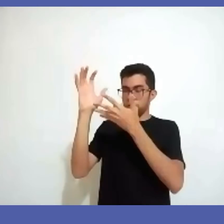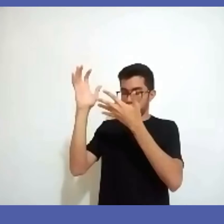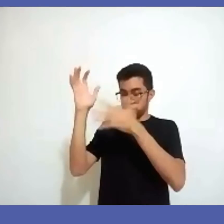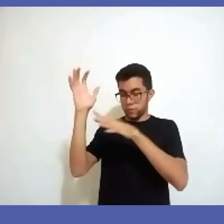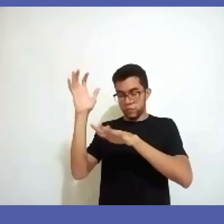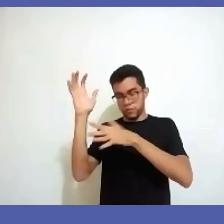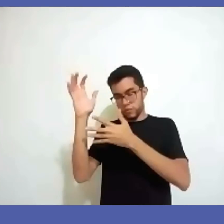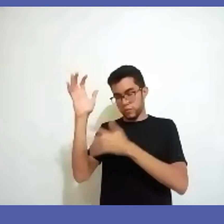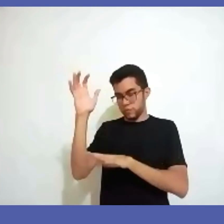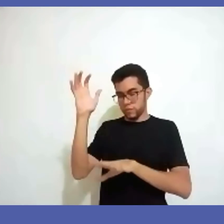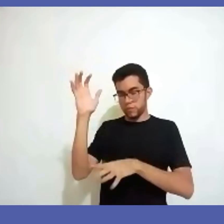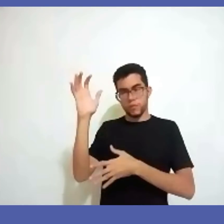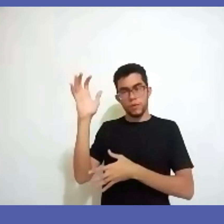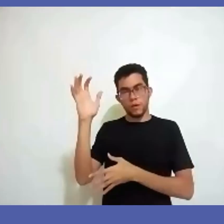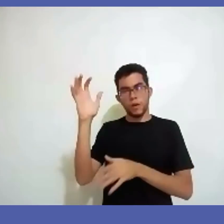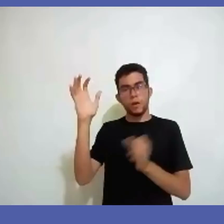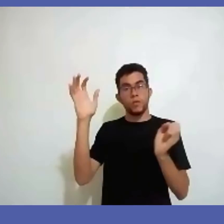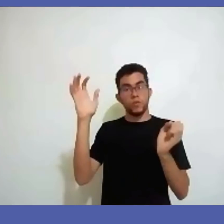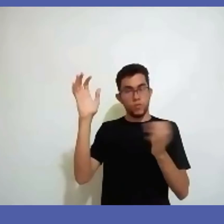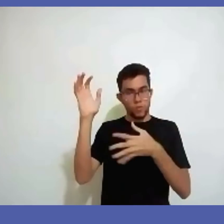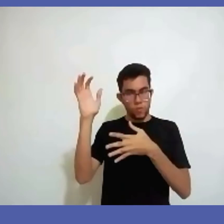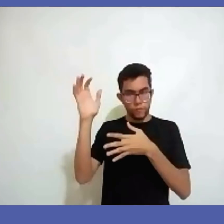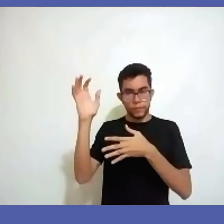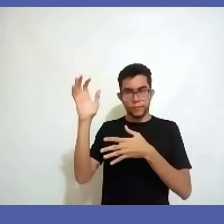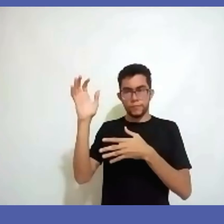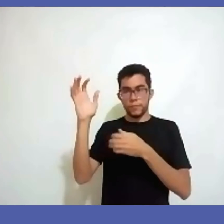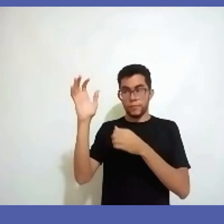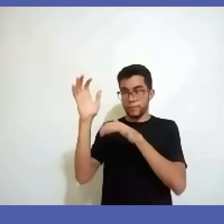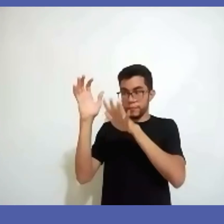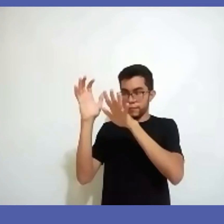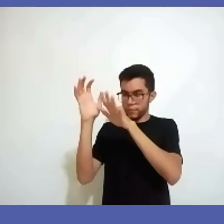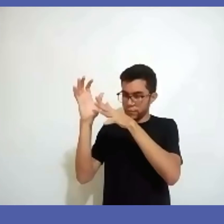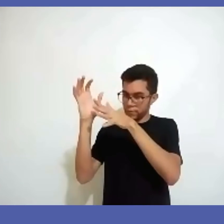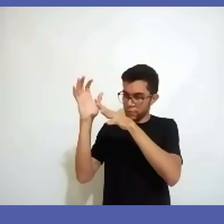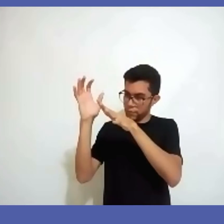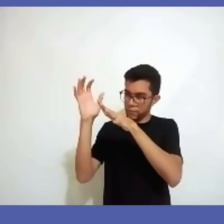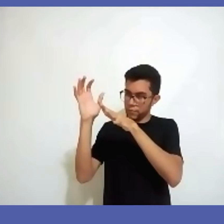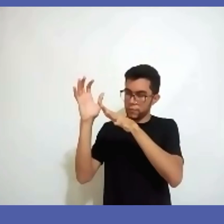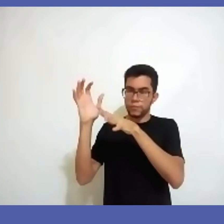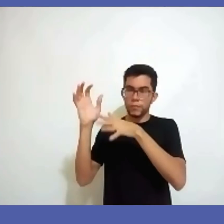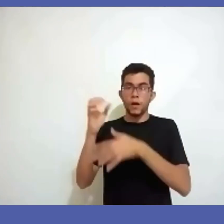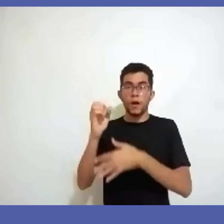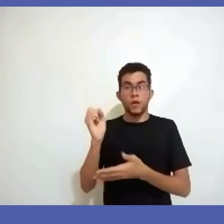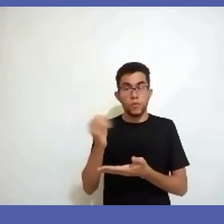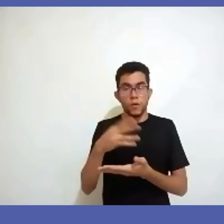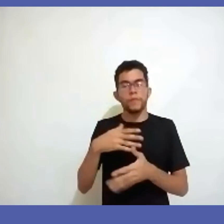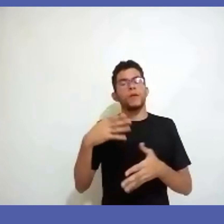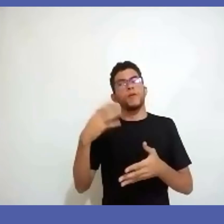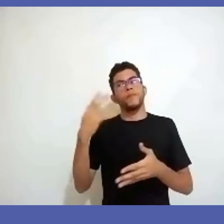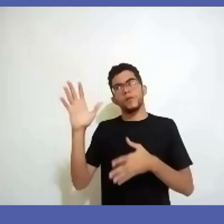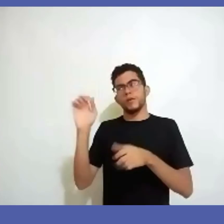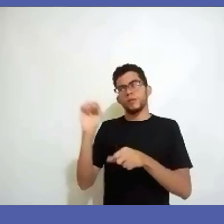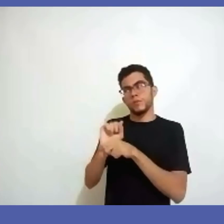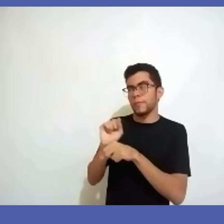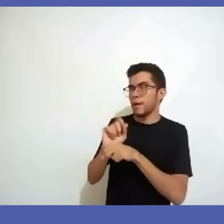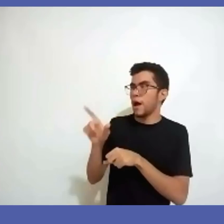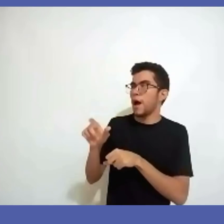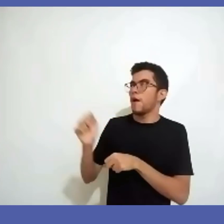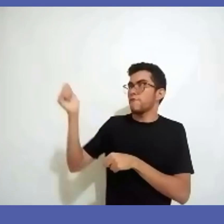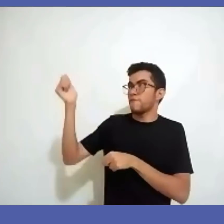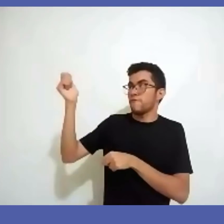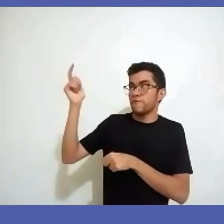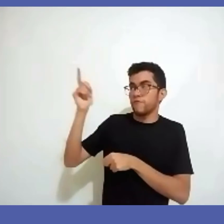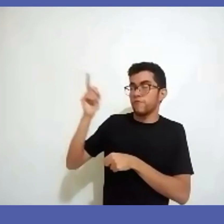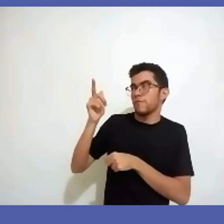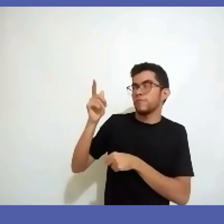início do verão. Isso é tão certo e esperado quanto a segunda vinda de Cristo. Por